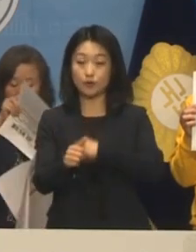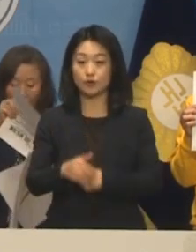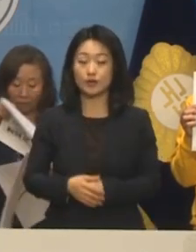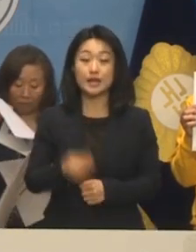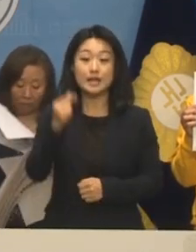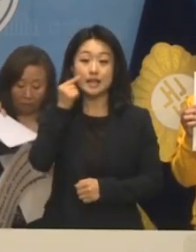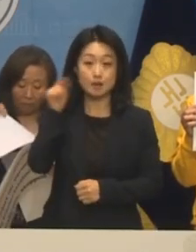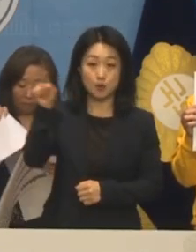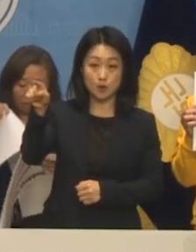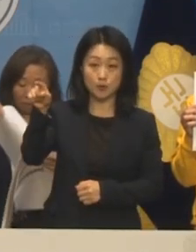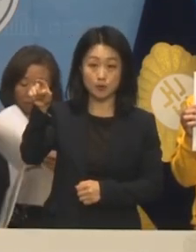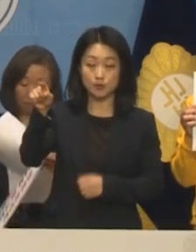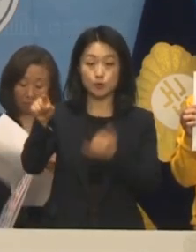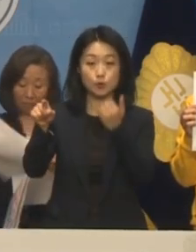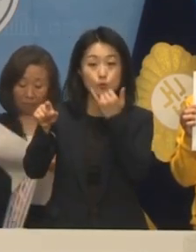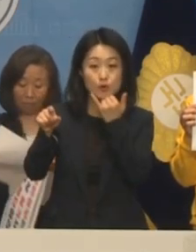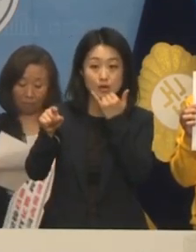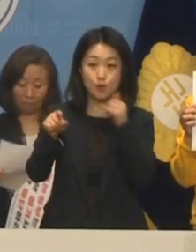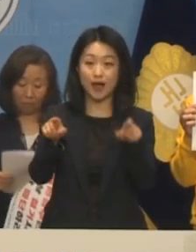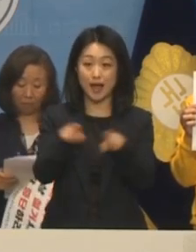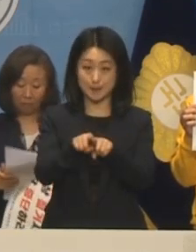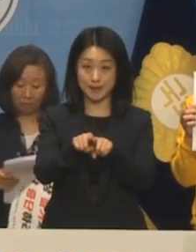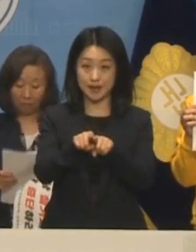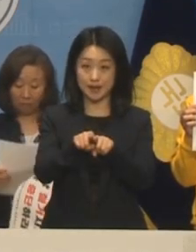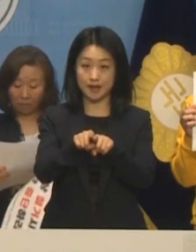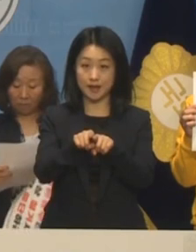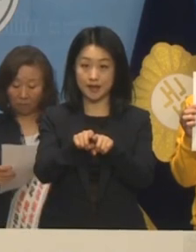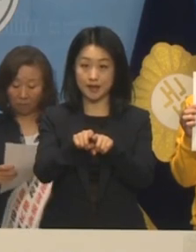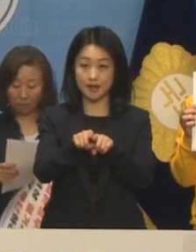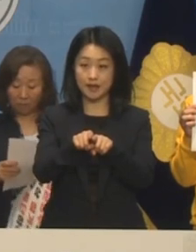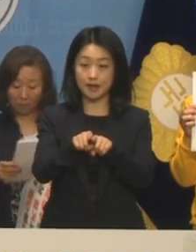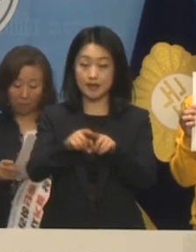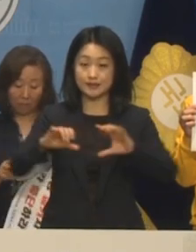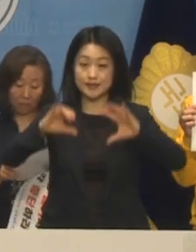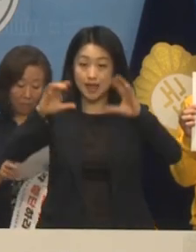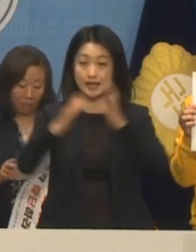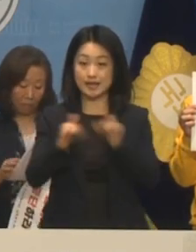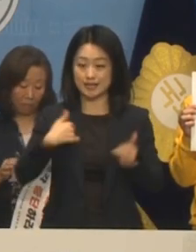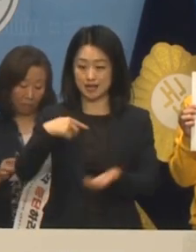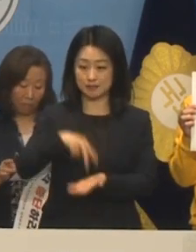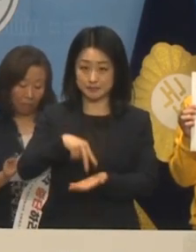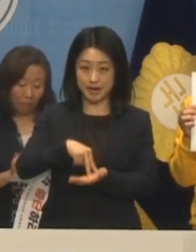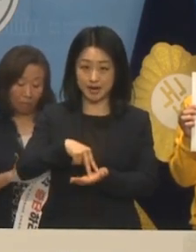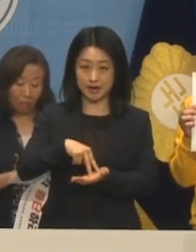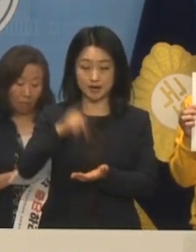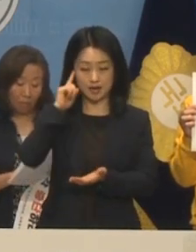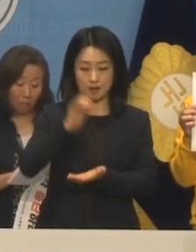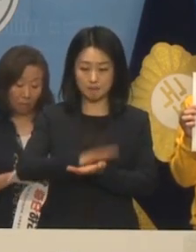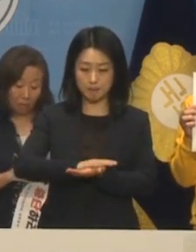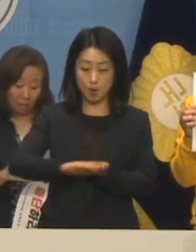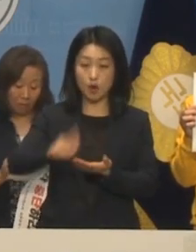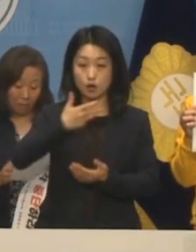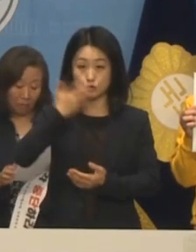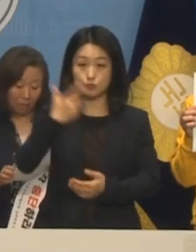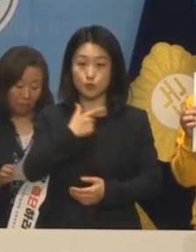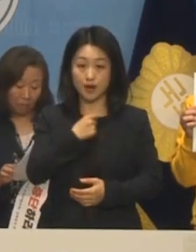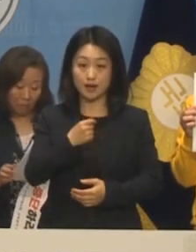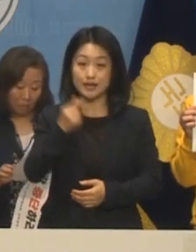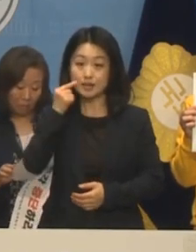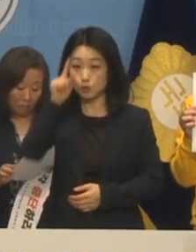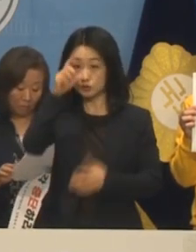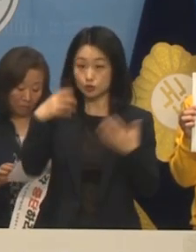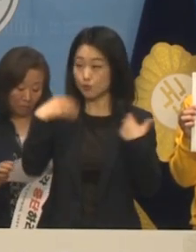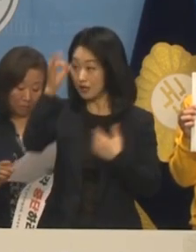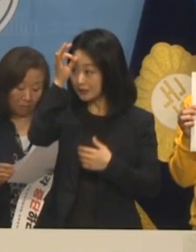일본은 물론 독일과 함께 평화를 꿈꾸는 세계인으로 이 자리에 섰습니다. 김복동 할머님께서는 생전에 일본